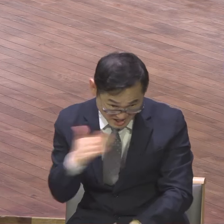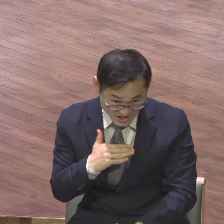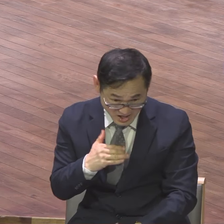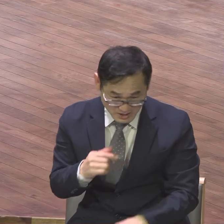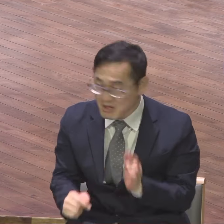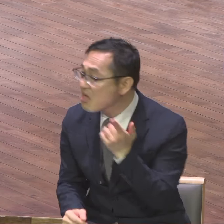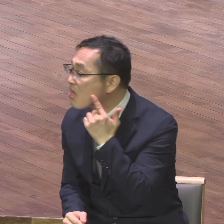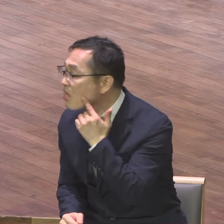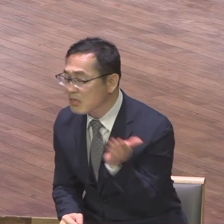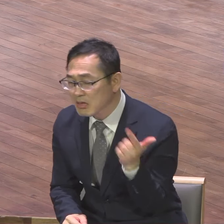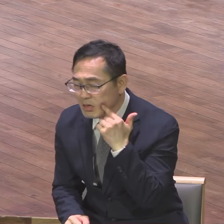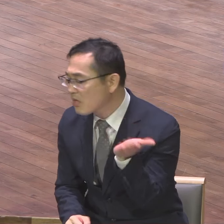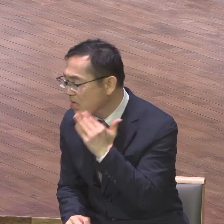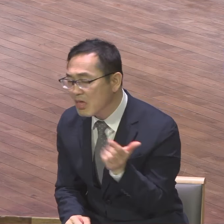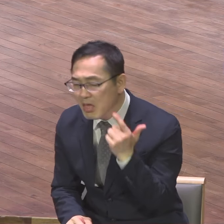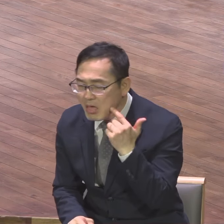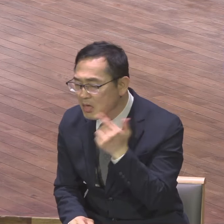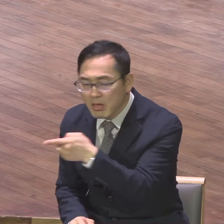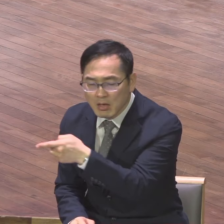일흔 번씩 일곱 번 용서해라.